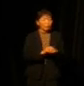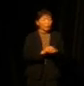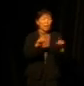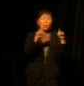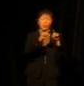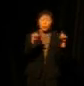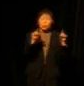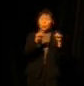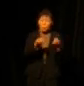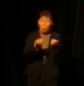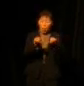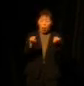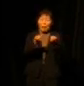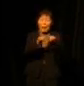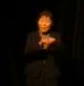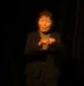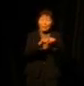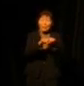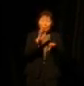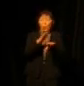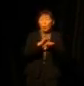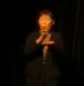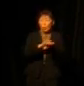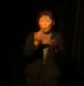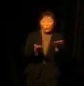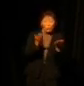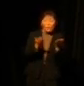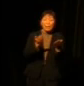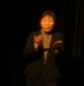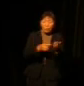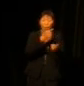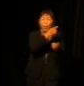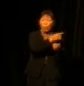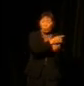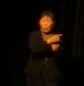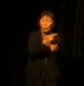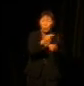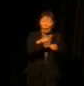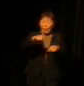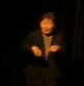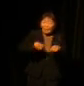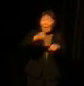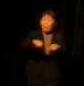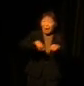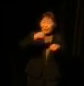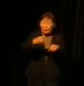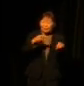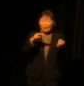電池式の展開ライト、これ乾電池も入るんですよ。ところがこれで手巻きでやって使える。あとは天気のいい時